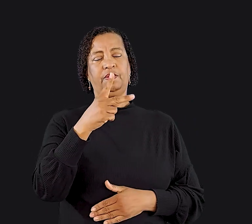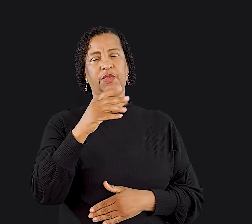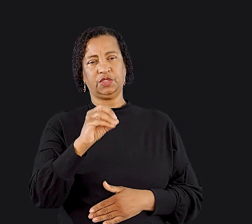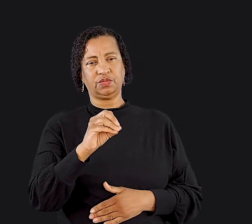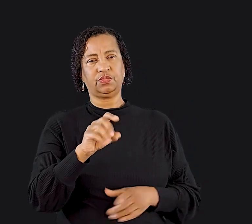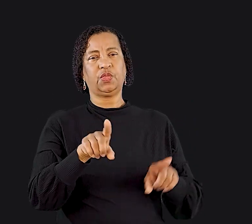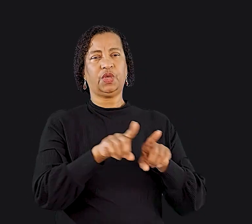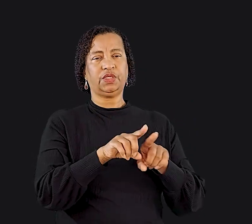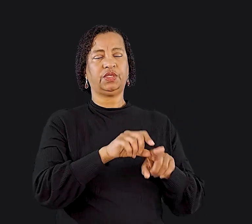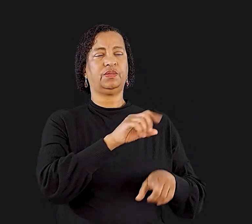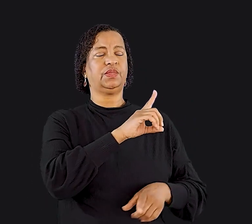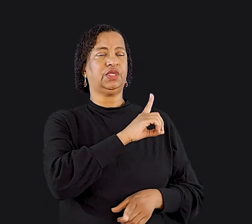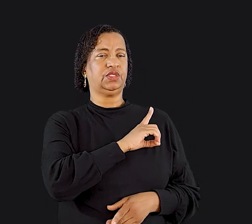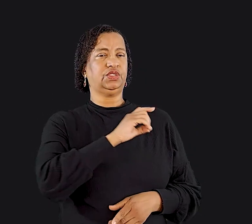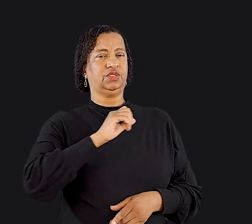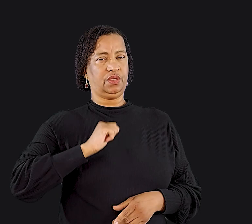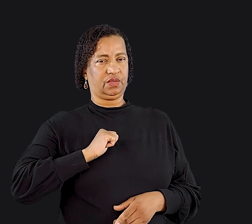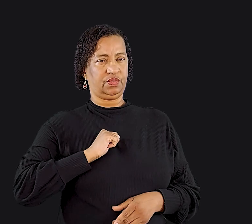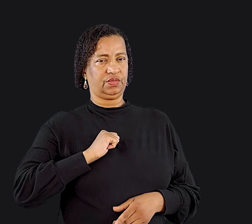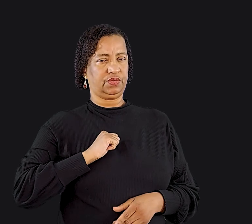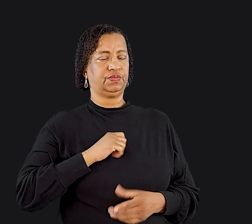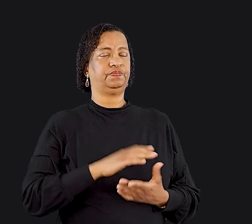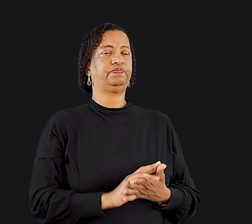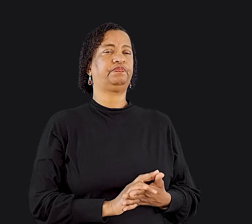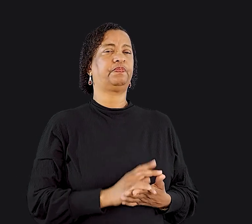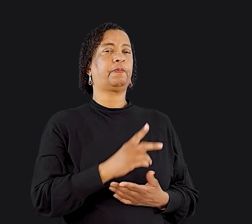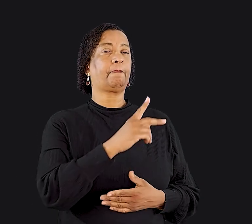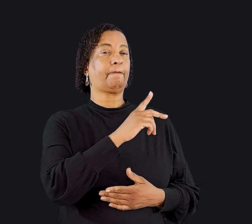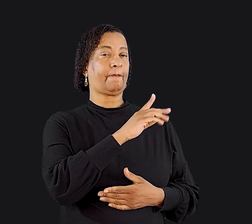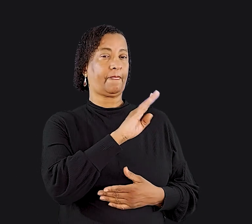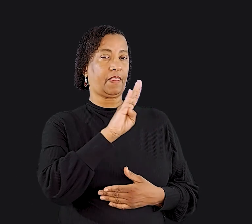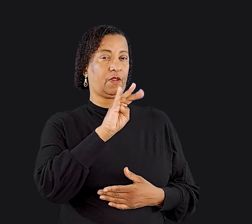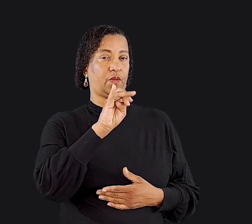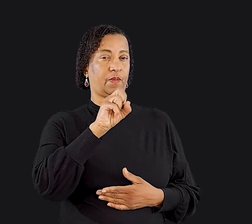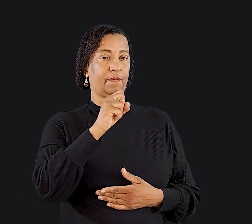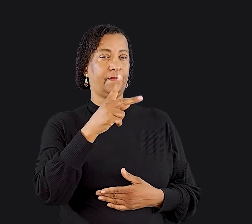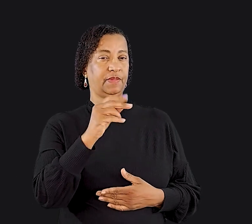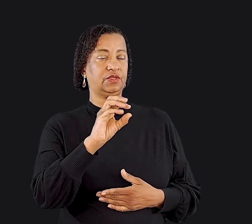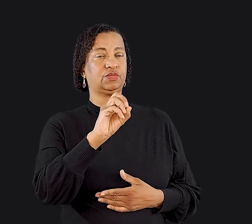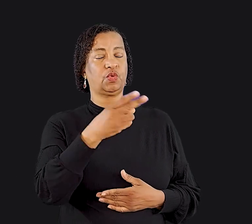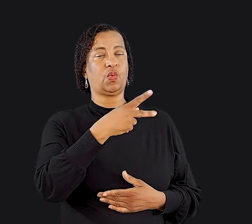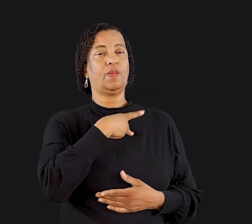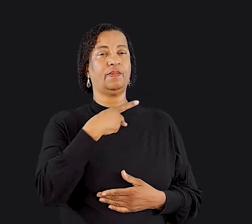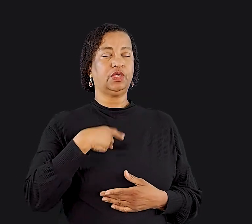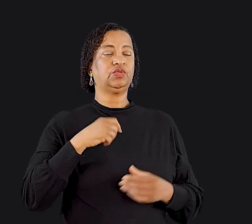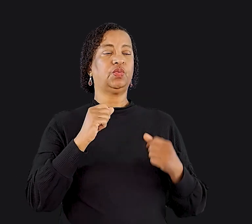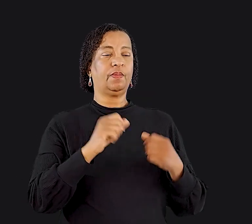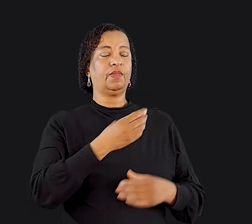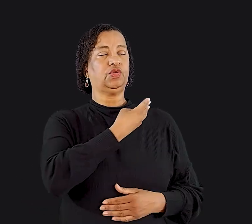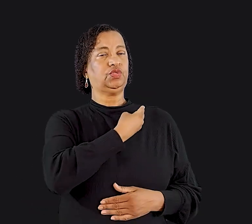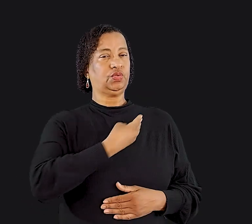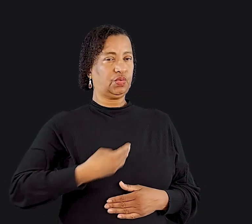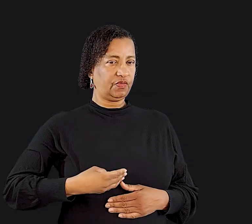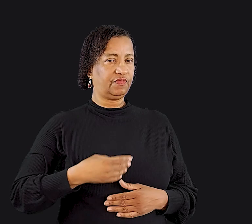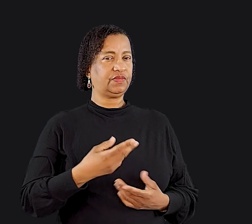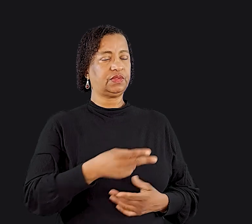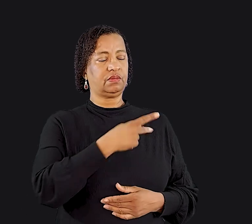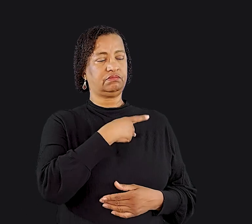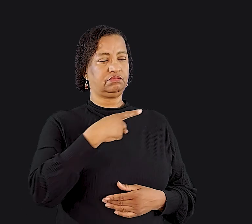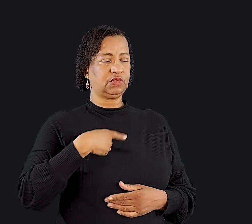diáconos. De acordo com as Escrituras, o bispo ou o pastor tem a função de governar ou supervisionar o pastoreio do rebanho de